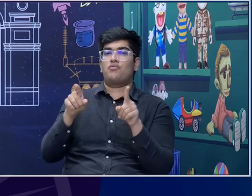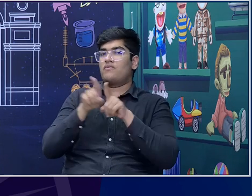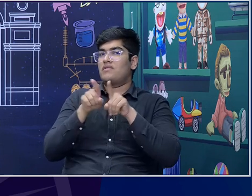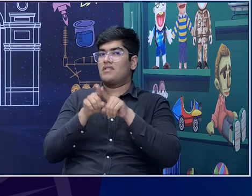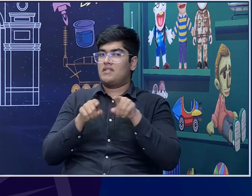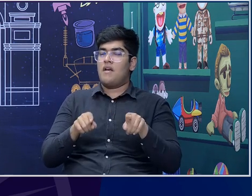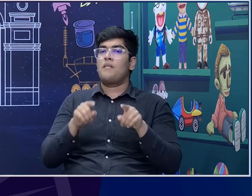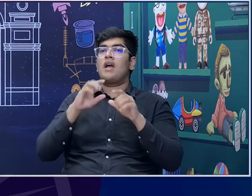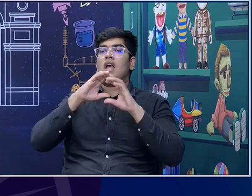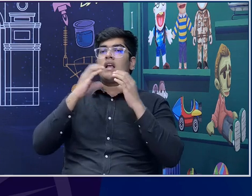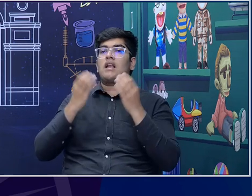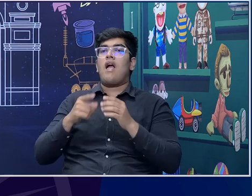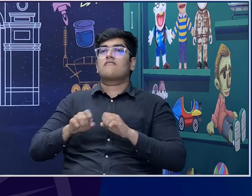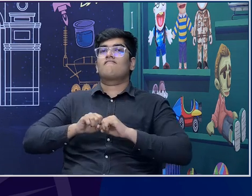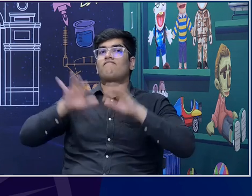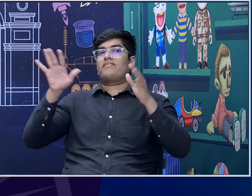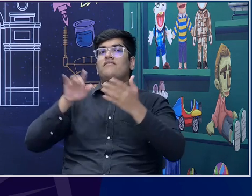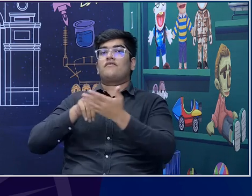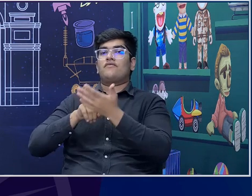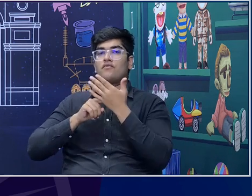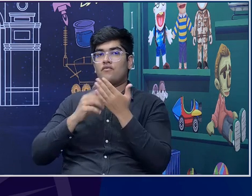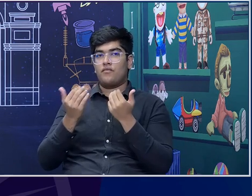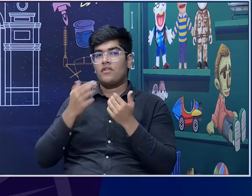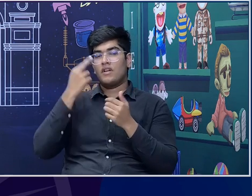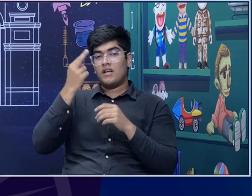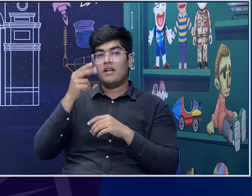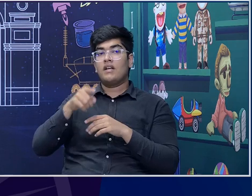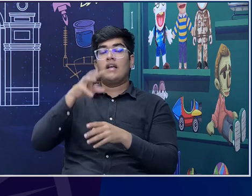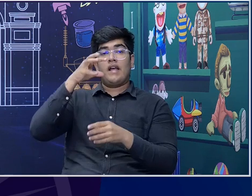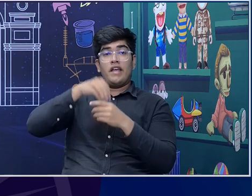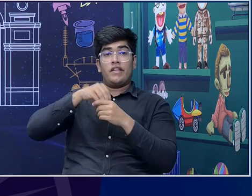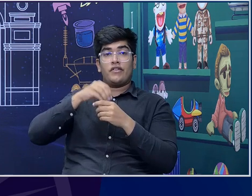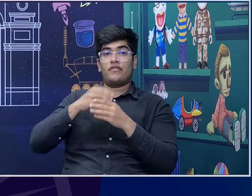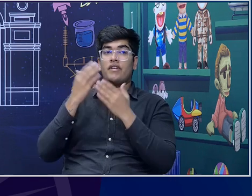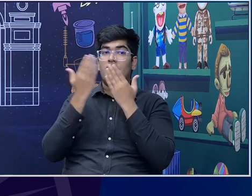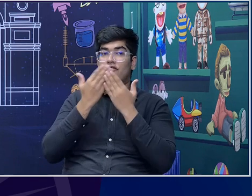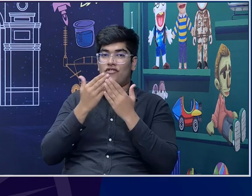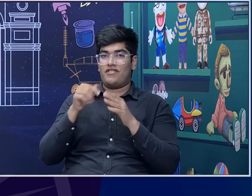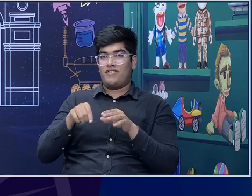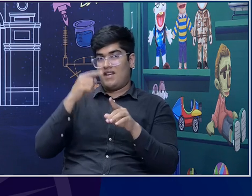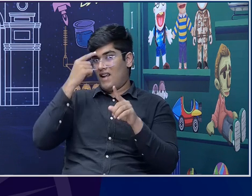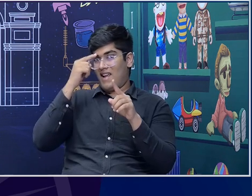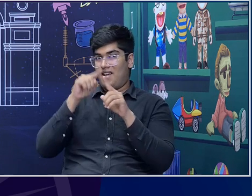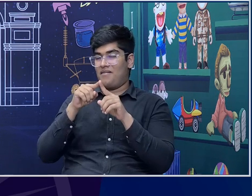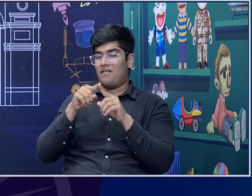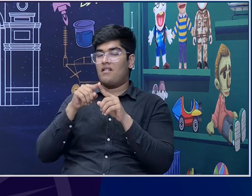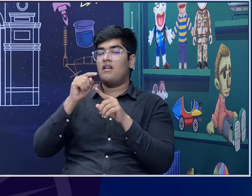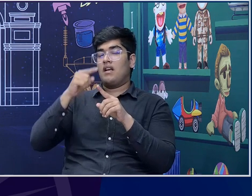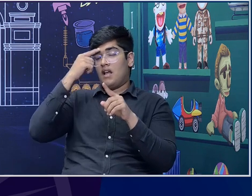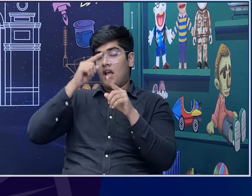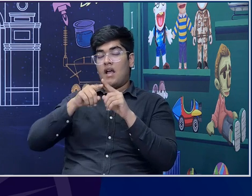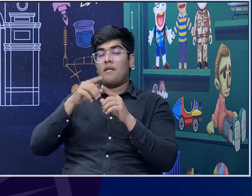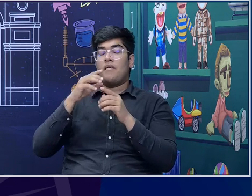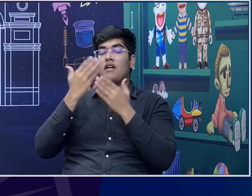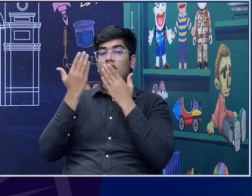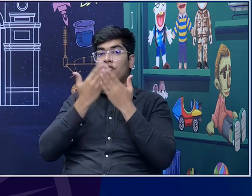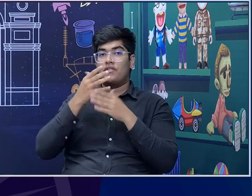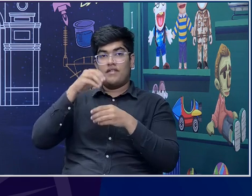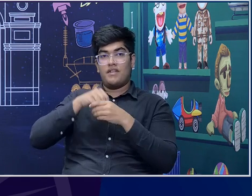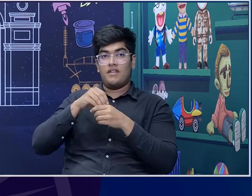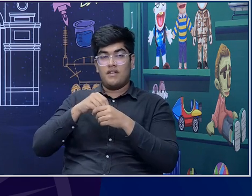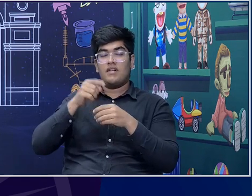डिस्प्ले कर सकत हैं और हमारे समावेशी कक्षा है हमारी है तो हमने इसके अंदर कुछ चीजें उभारते वह